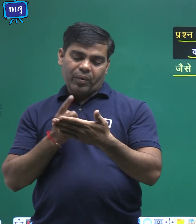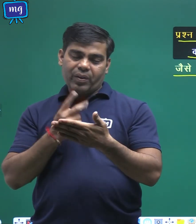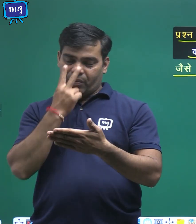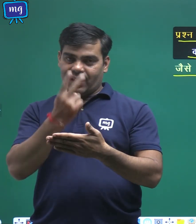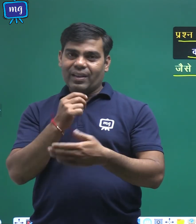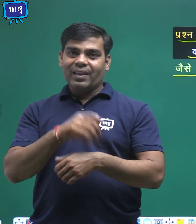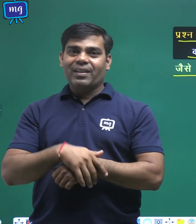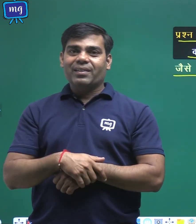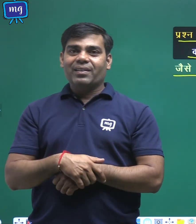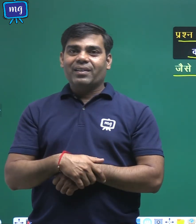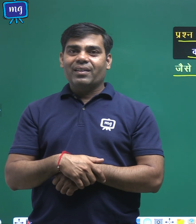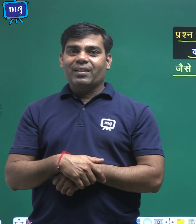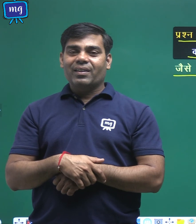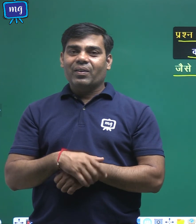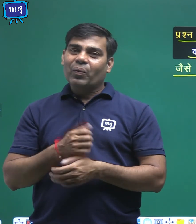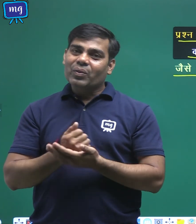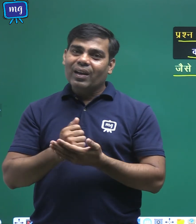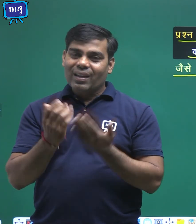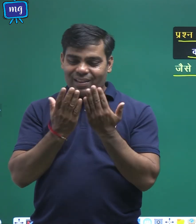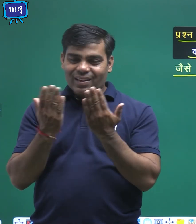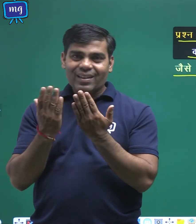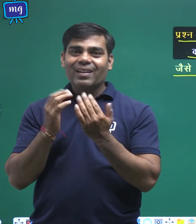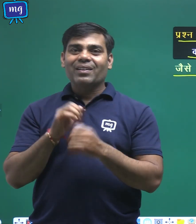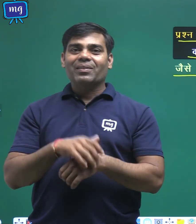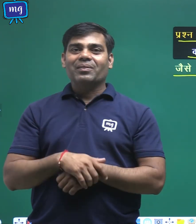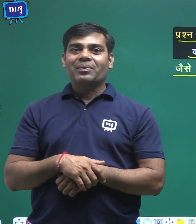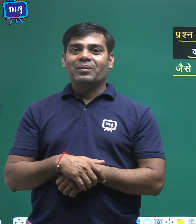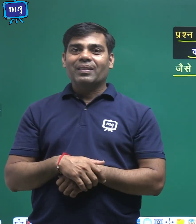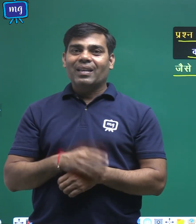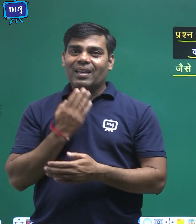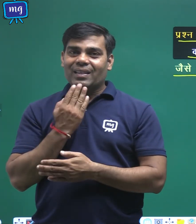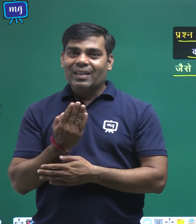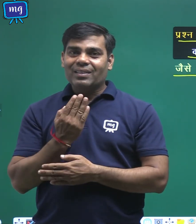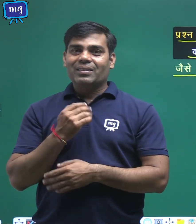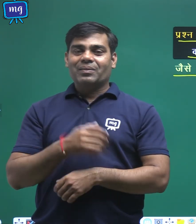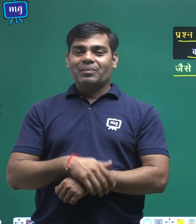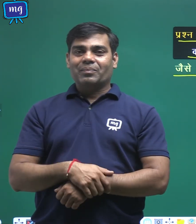अध्ययन करें। धन्यवाद।